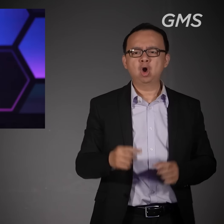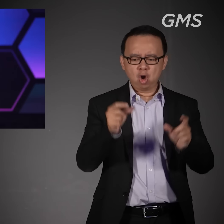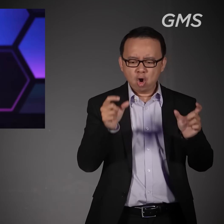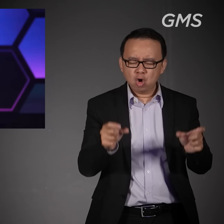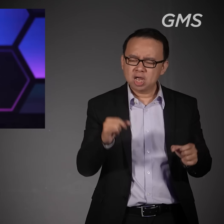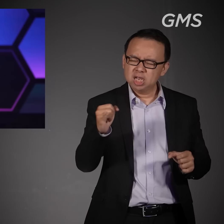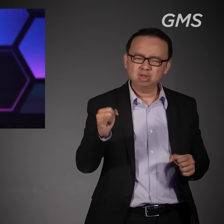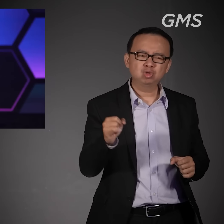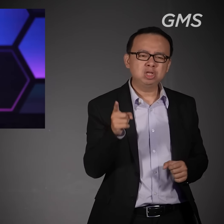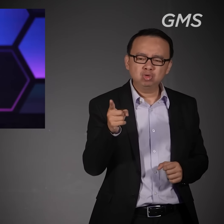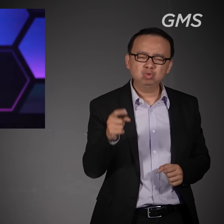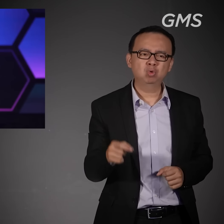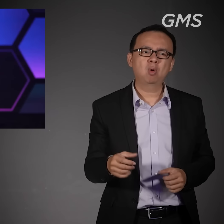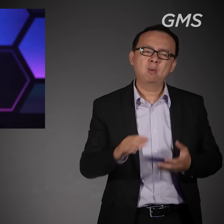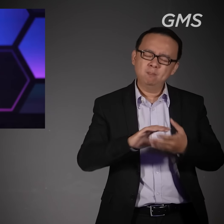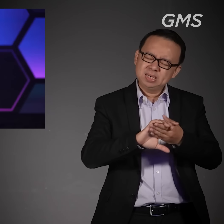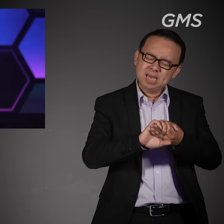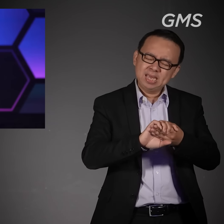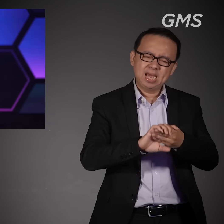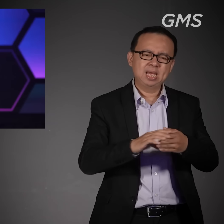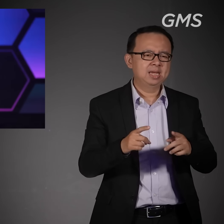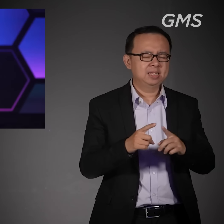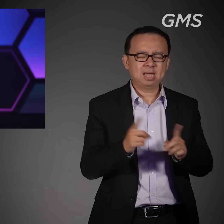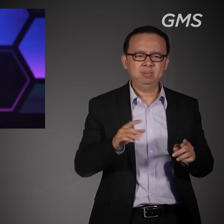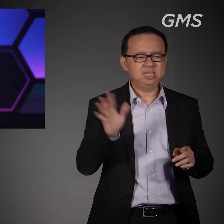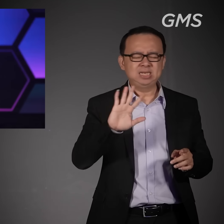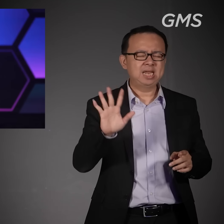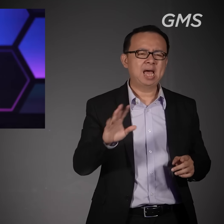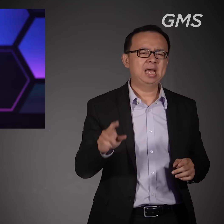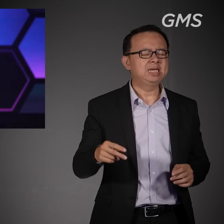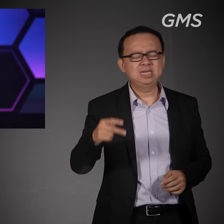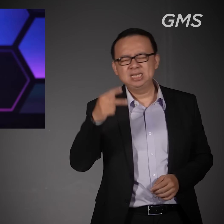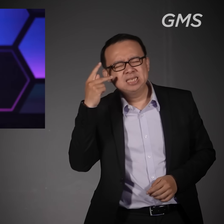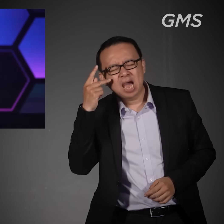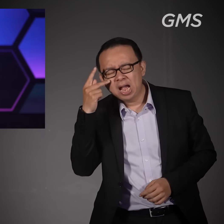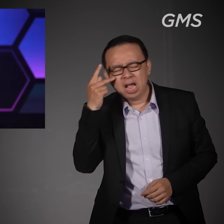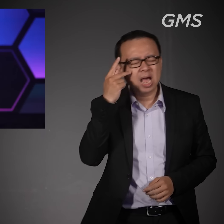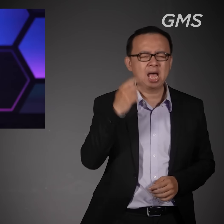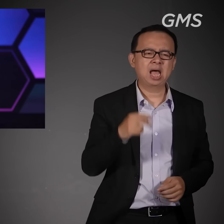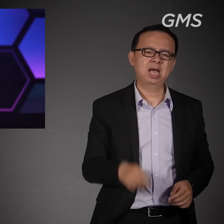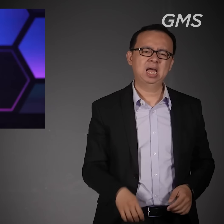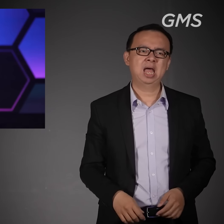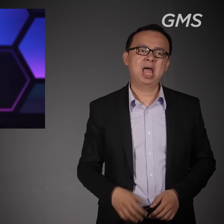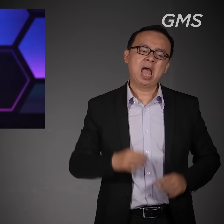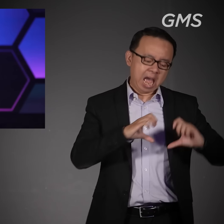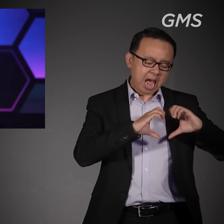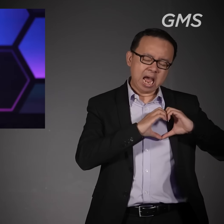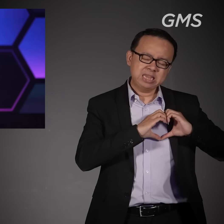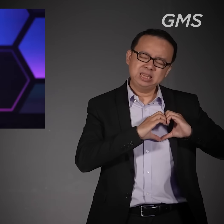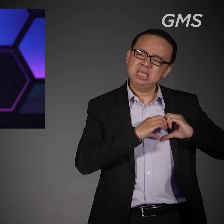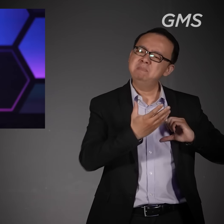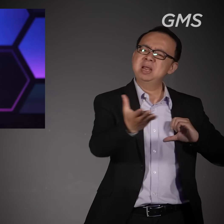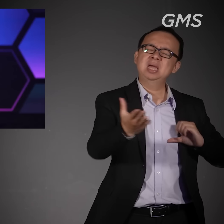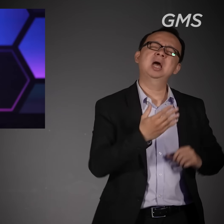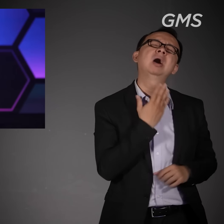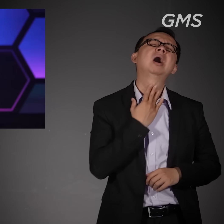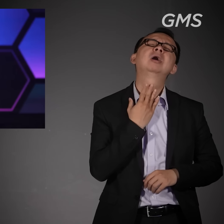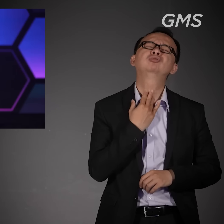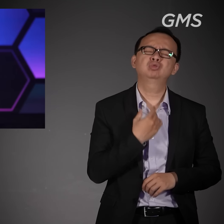tapi mereka tidak di-take care. Rohani mereka tidak terpelihara. Hati mereka haus mencari